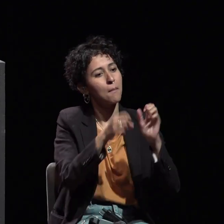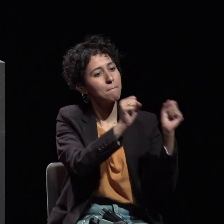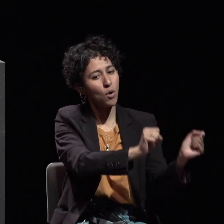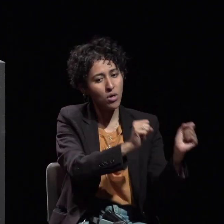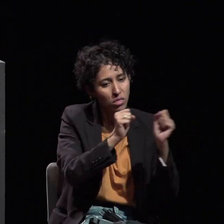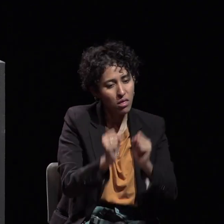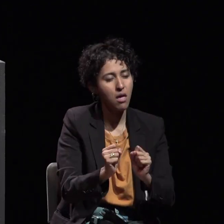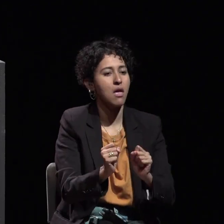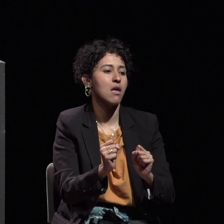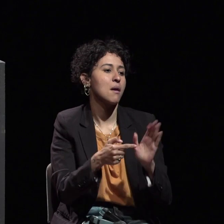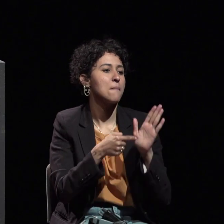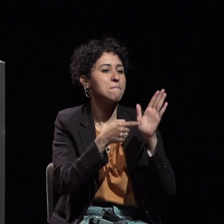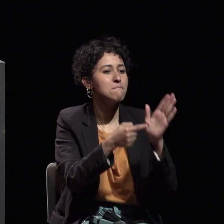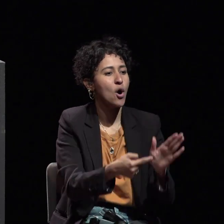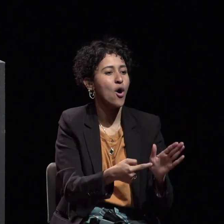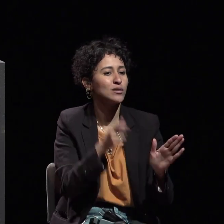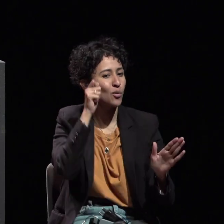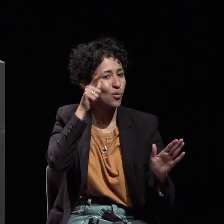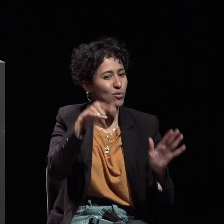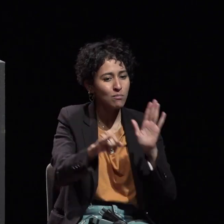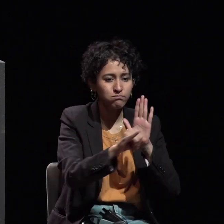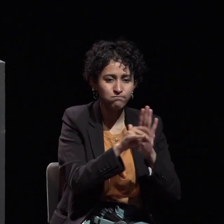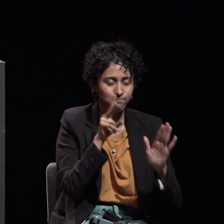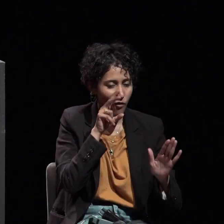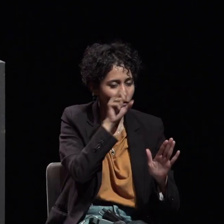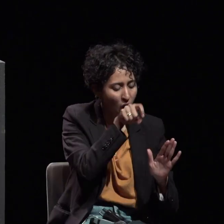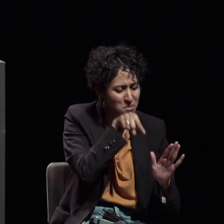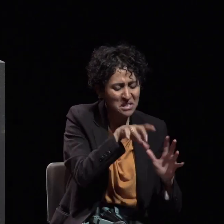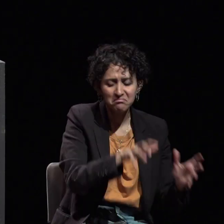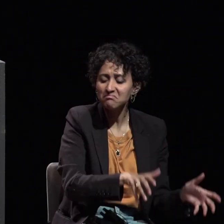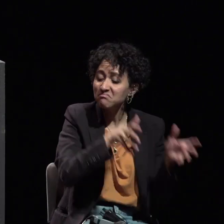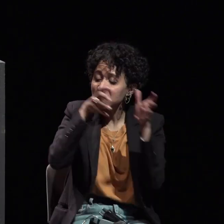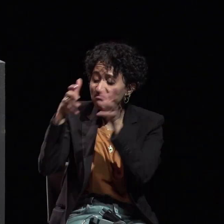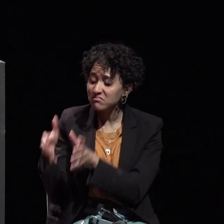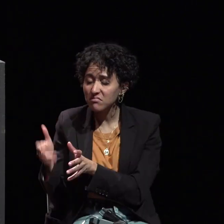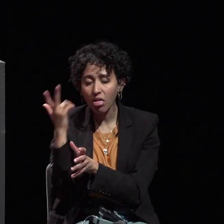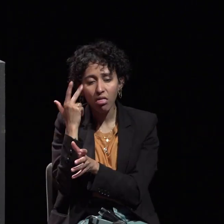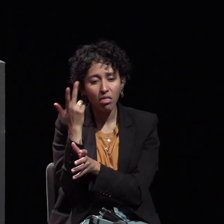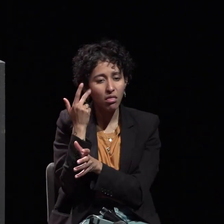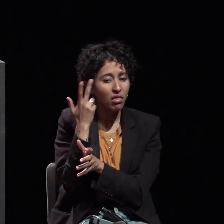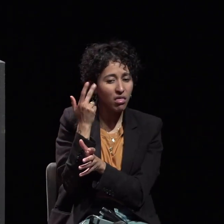propriedade cultural, né, e da permanência material, potencialmente incompatíveis com a